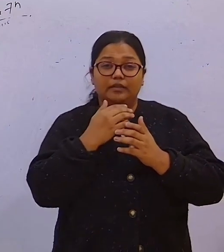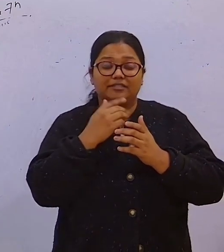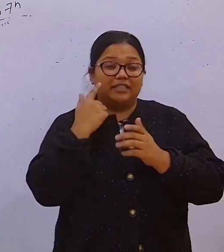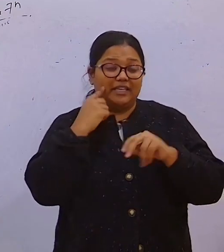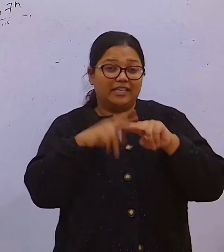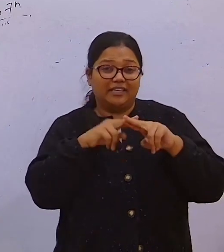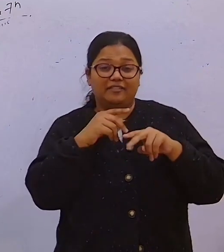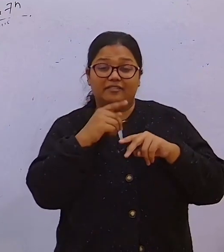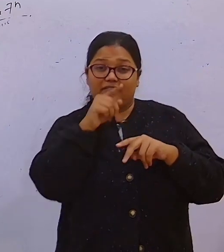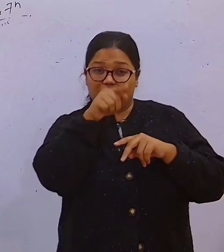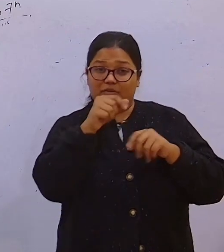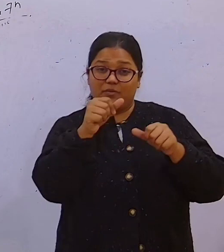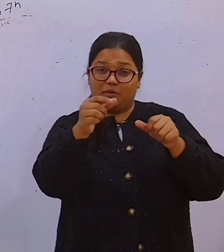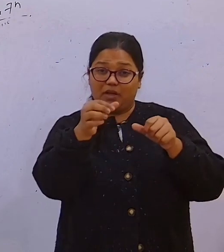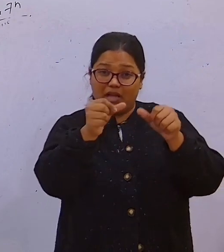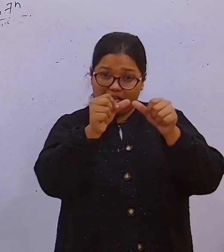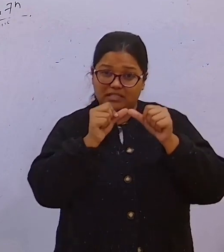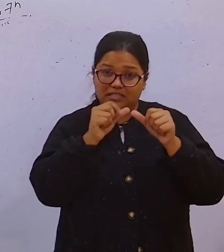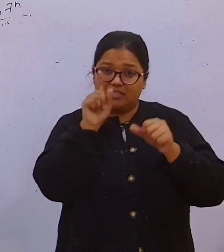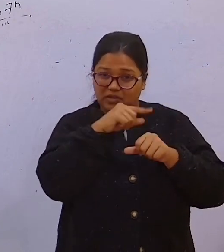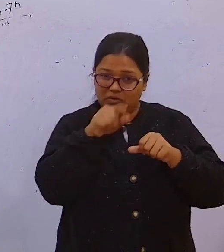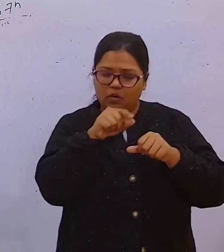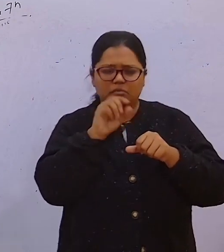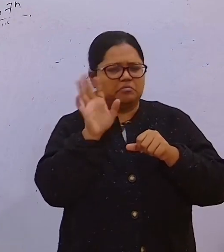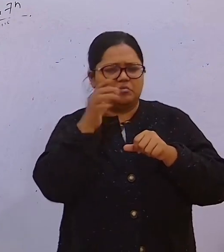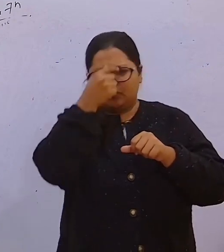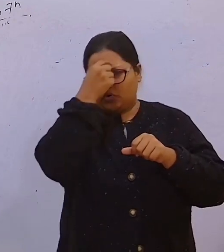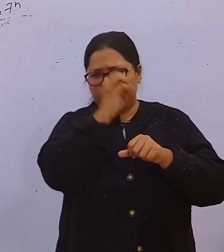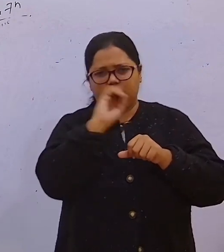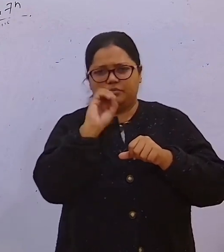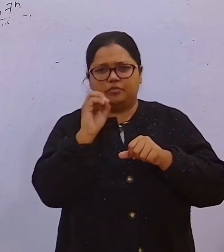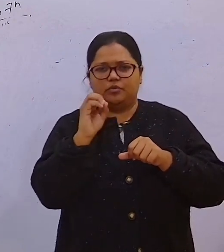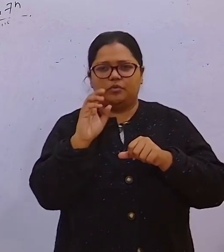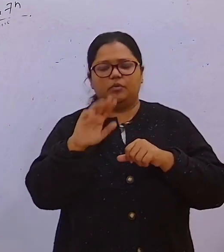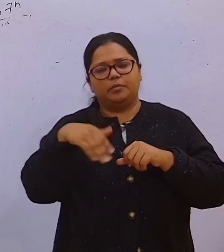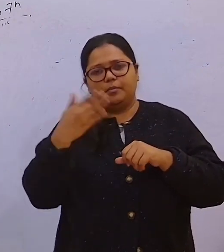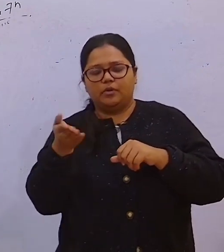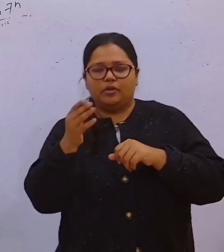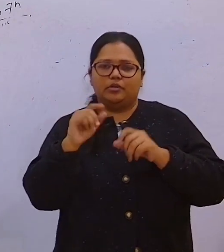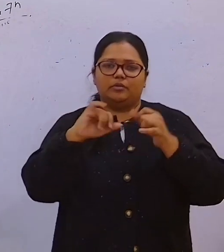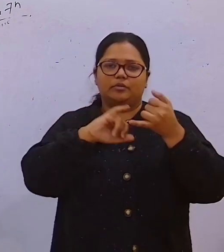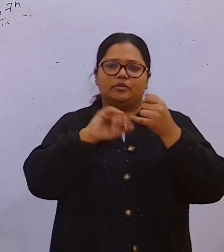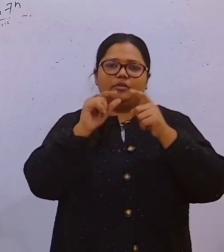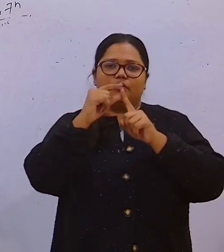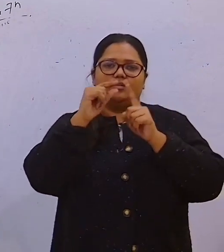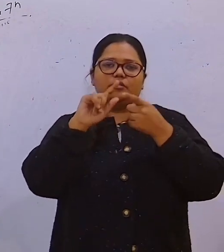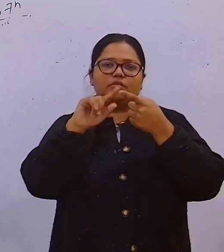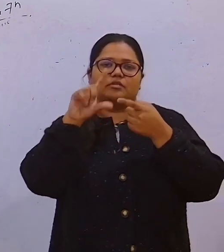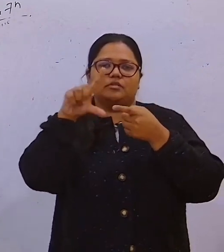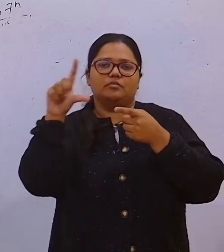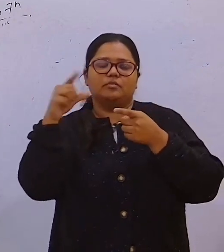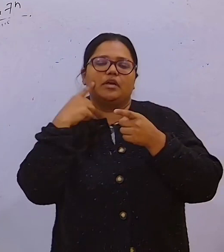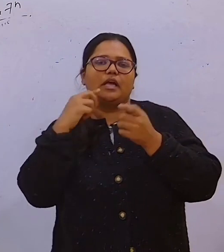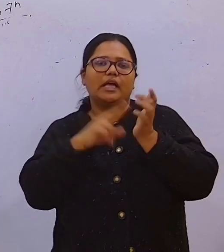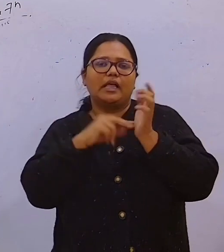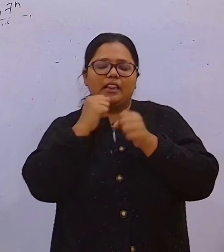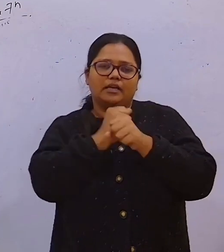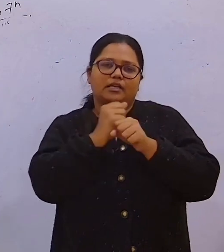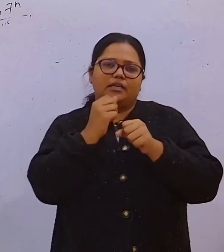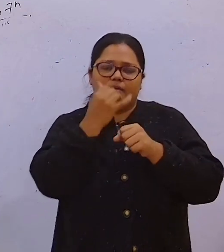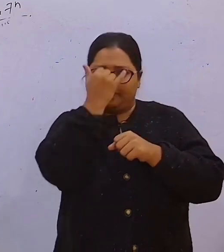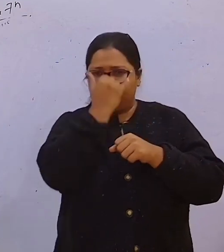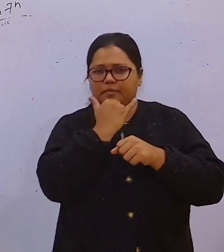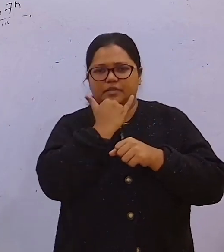है चलो, हाँ सही बनायो। चलो ठीक है, आज के लिए इतना